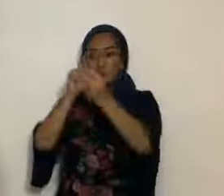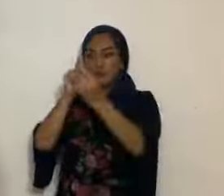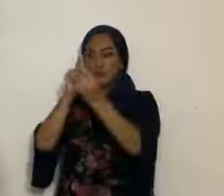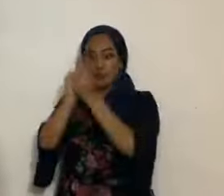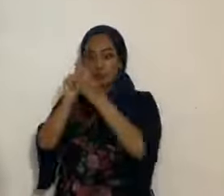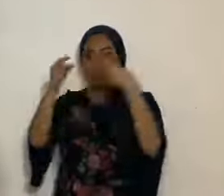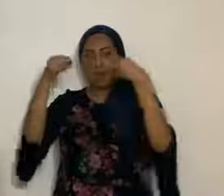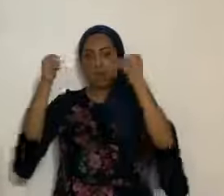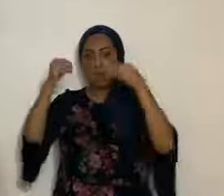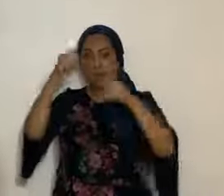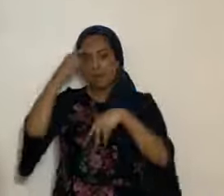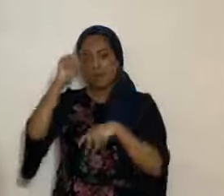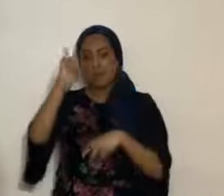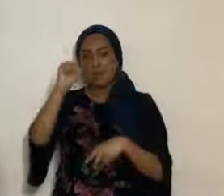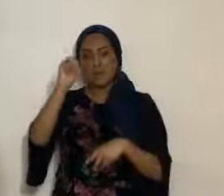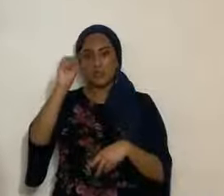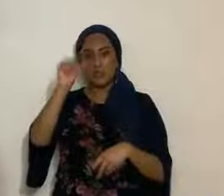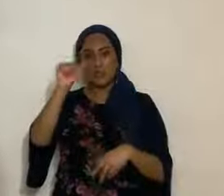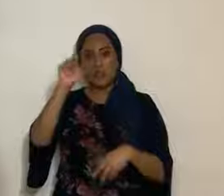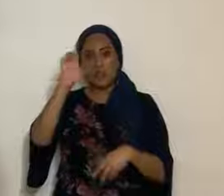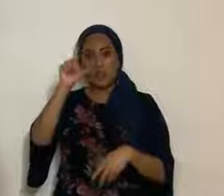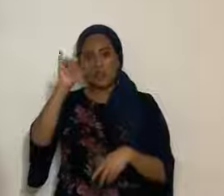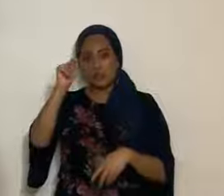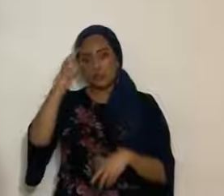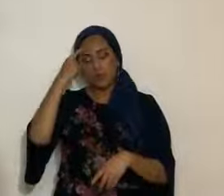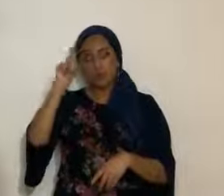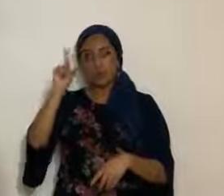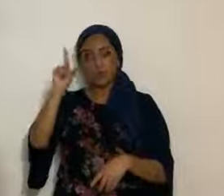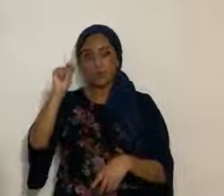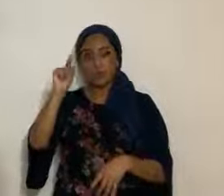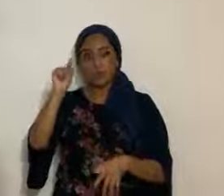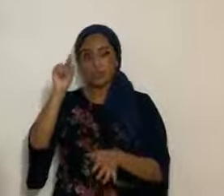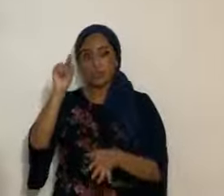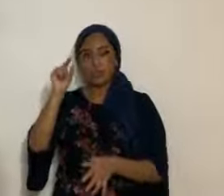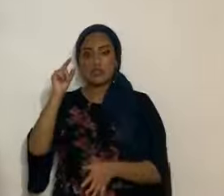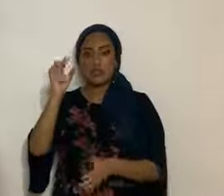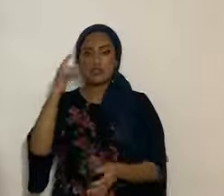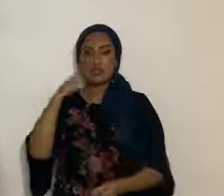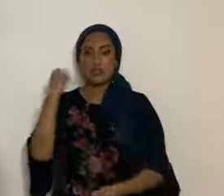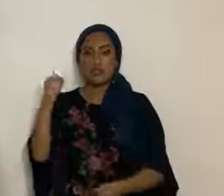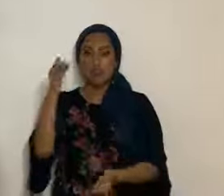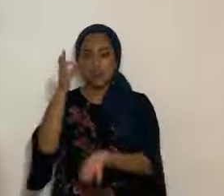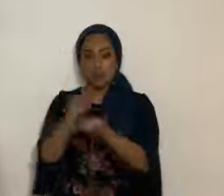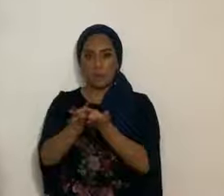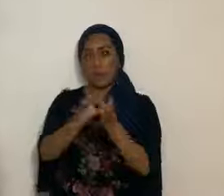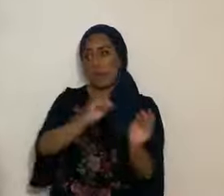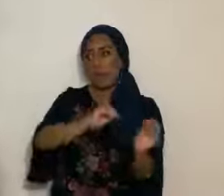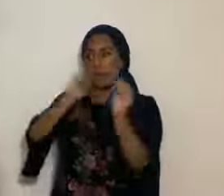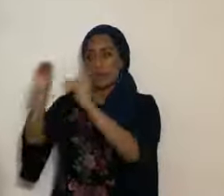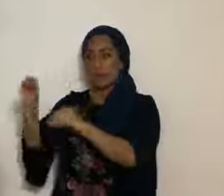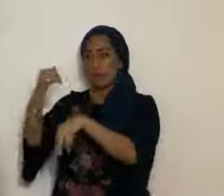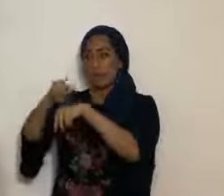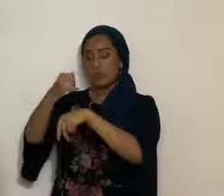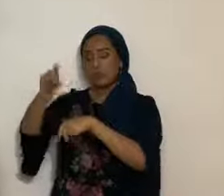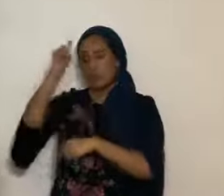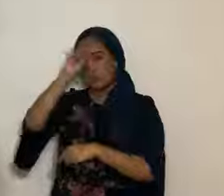a los ismaelitas por 20 siclos de plata, y llevaron José a Egipto. Aquí de nueva